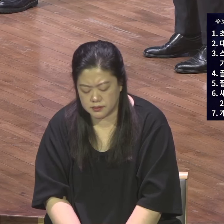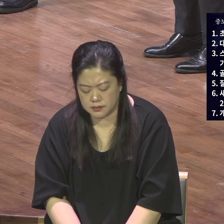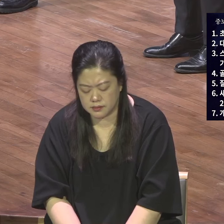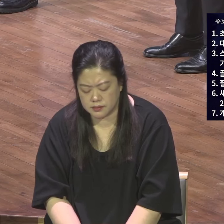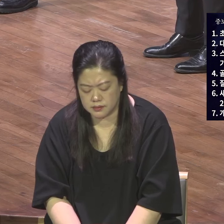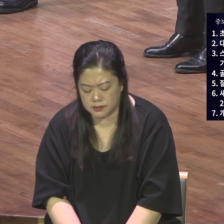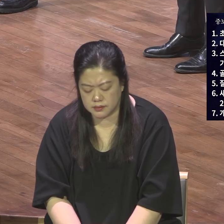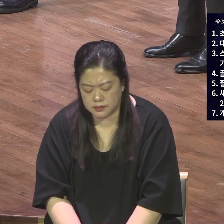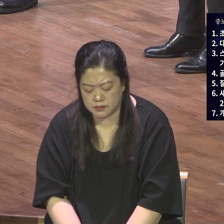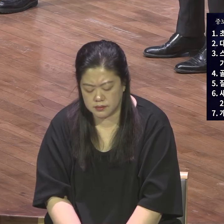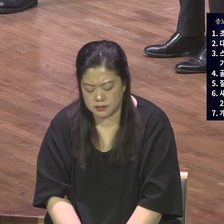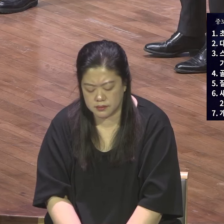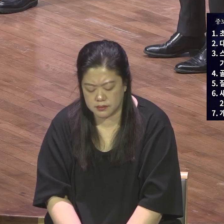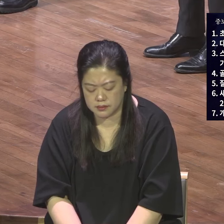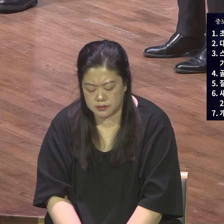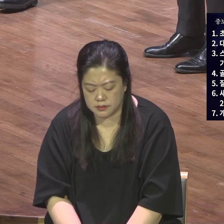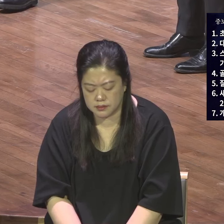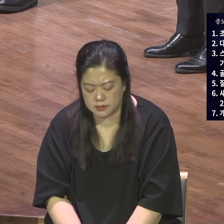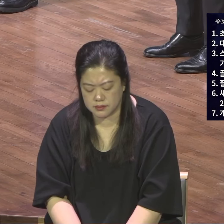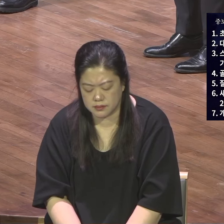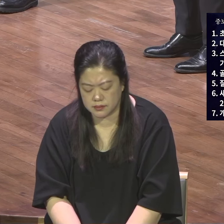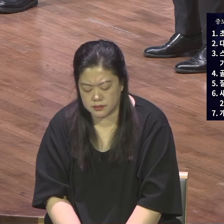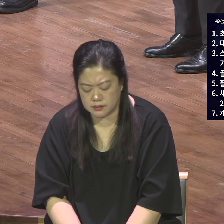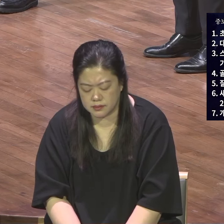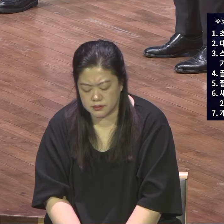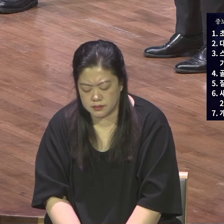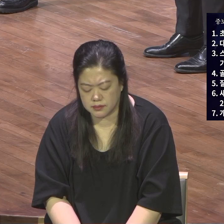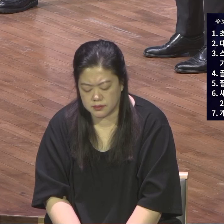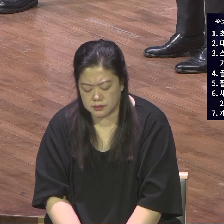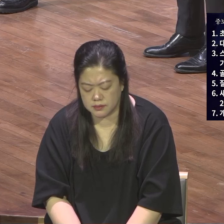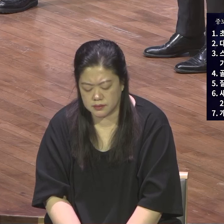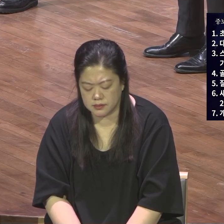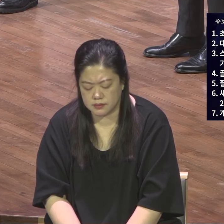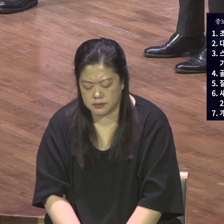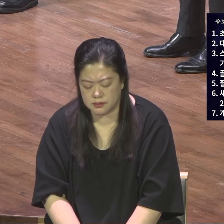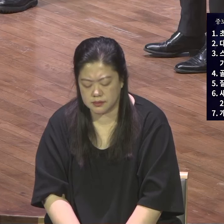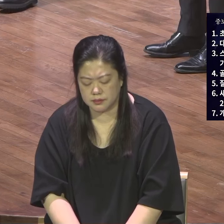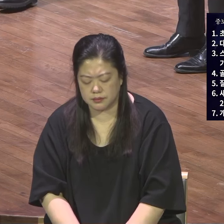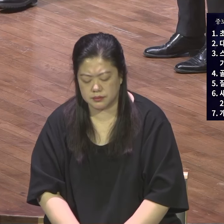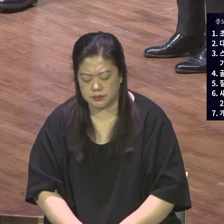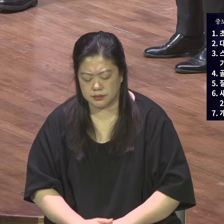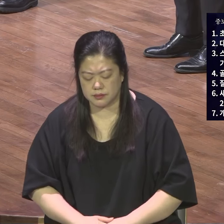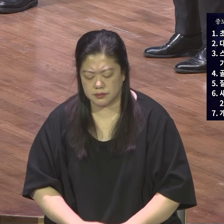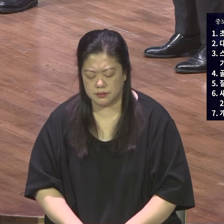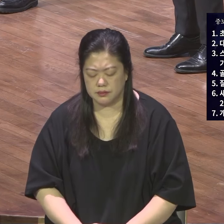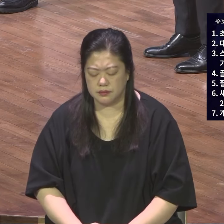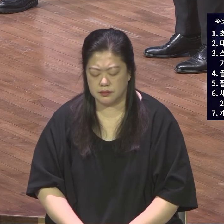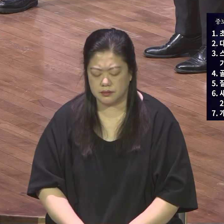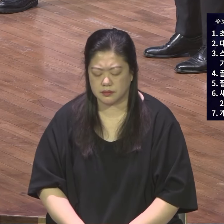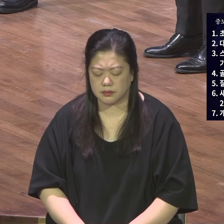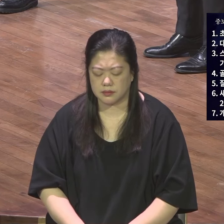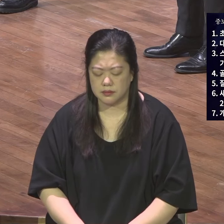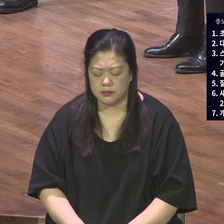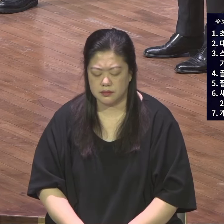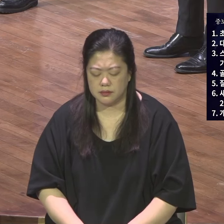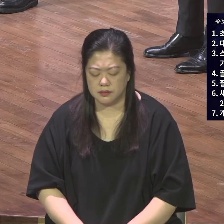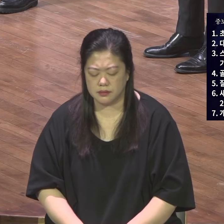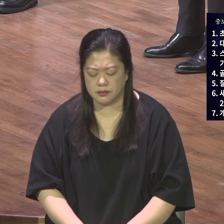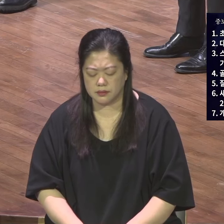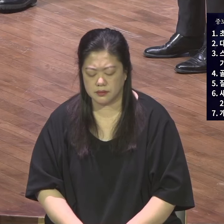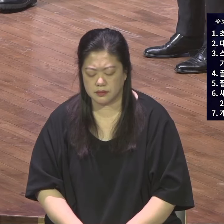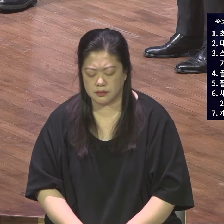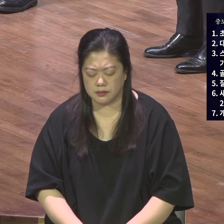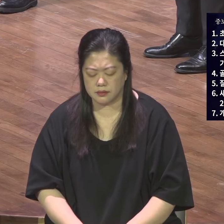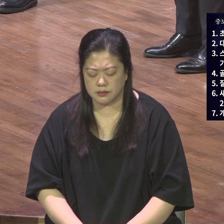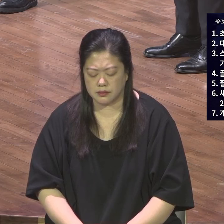1686명의 일수가 되게 하나님 우리 교회 안에서 장례 소금을 깨닫고 하나님 예배하 되게 도와주시옵소서. 교회와